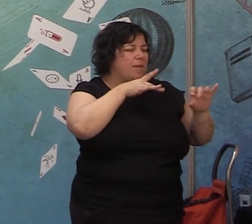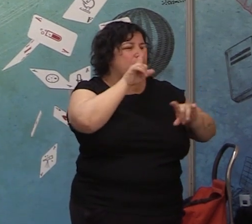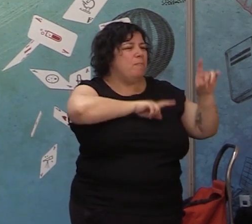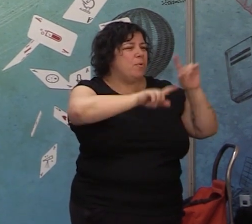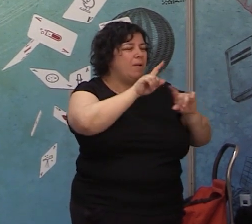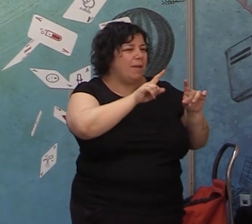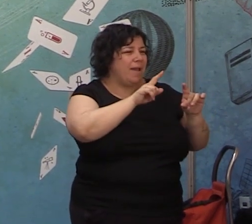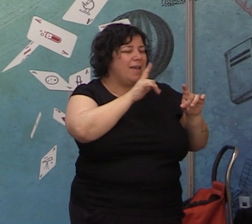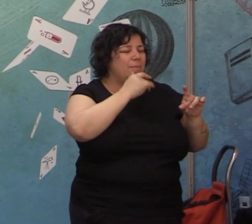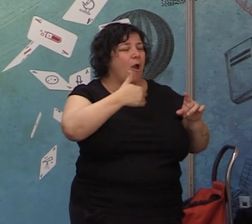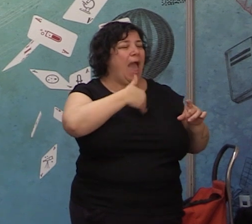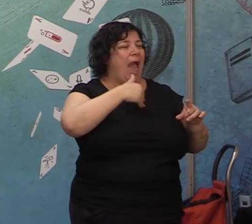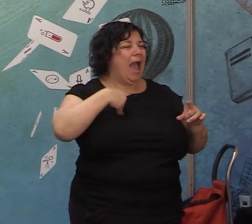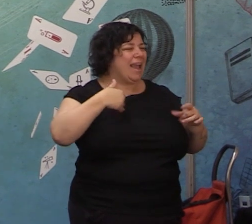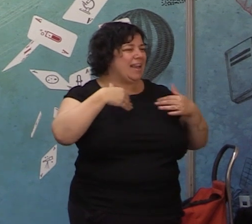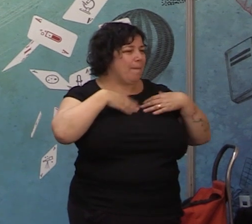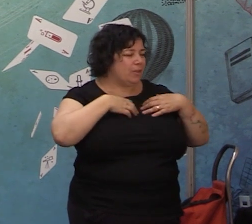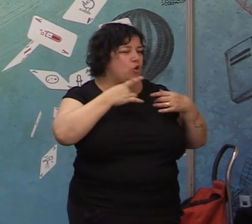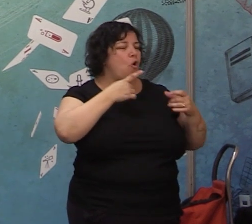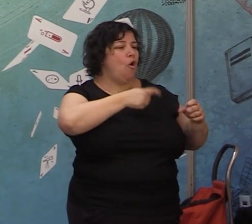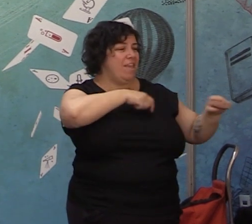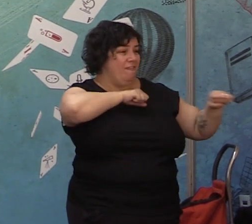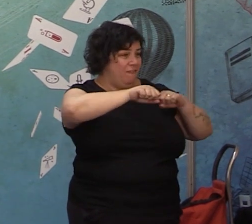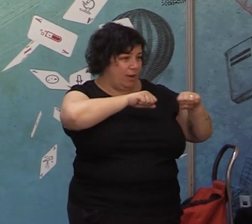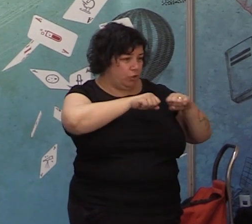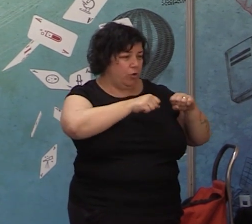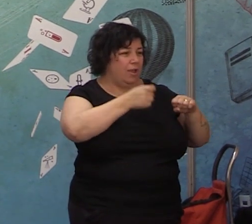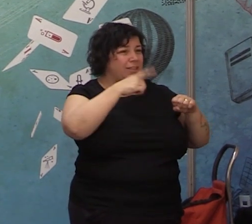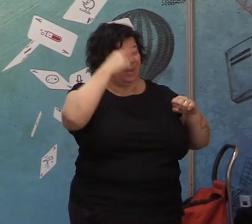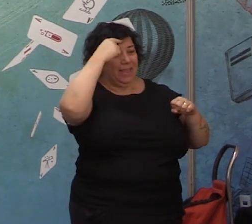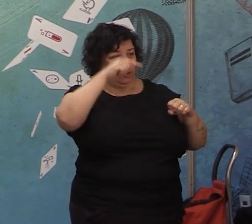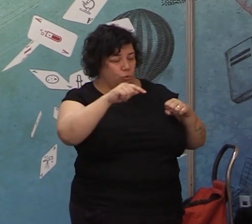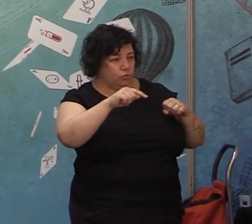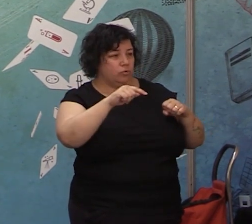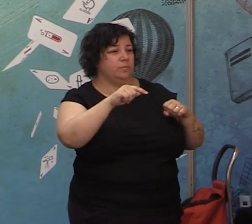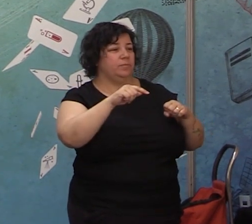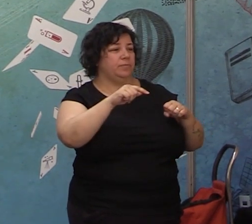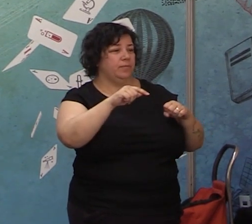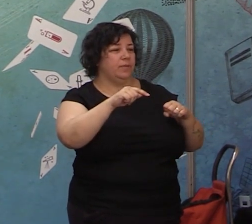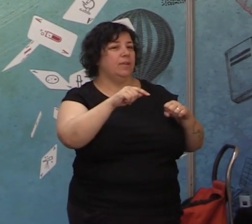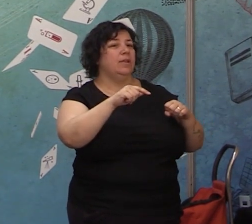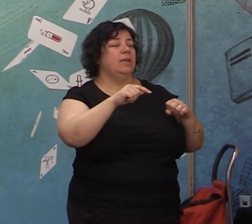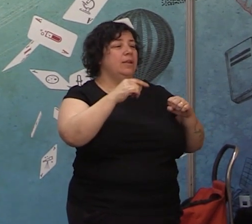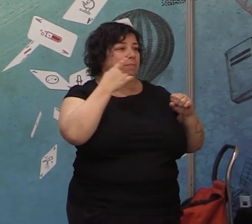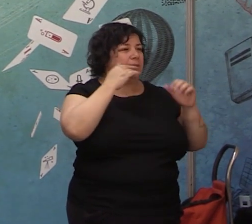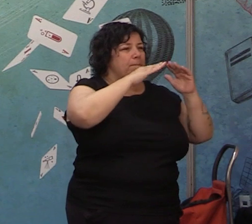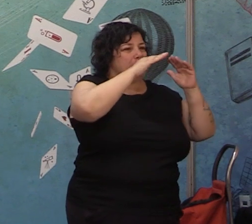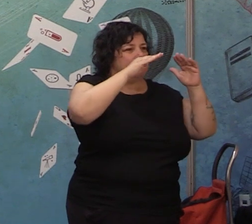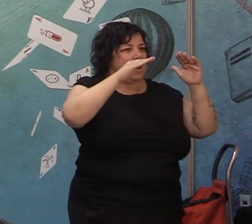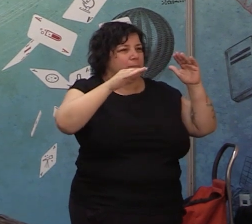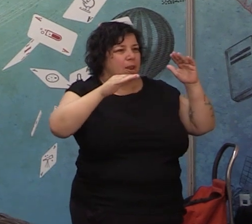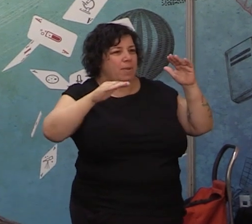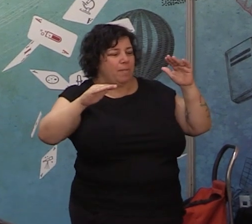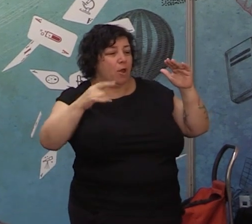problemas de angina de pecho, infarto de miocardio y de ictus a medida que se alargan